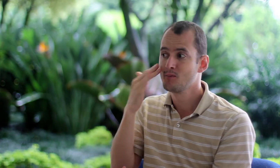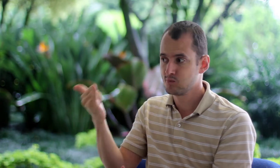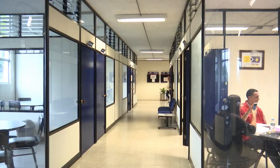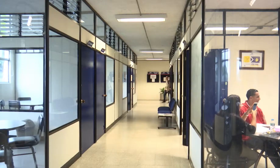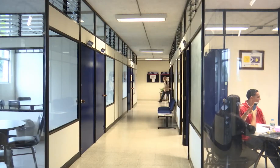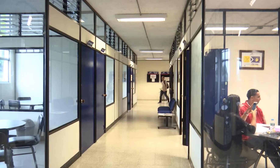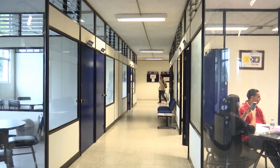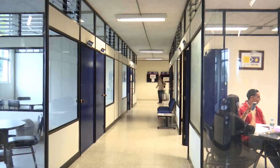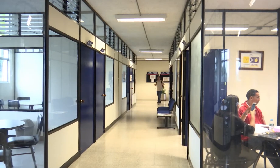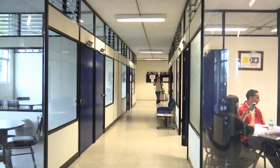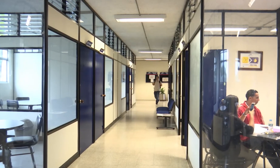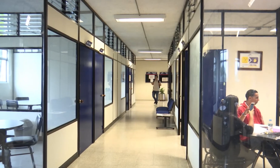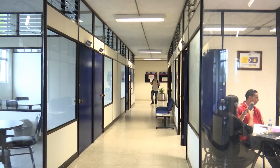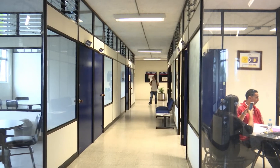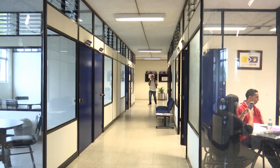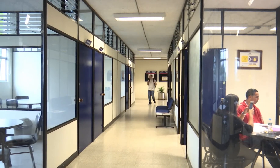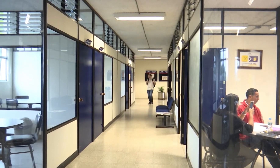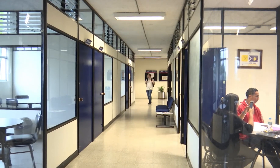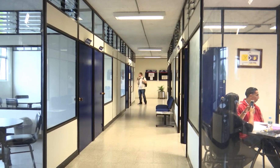Daniela.